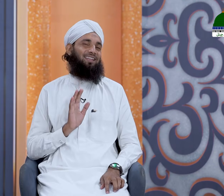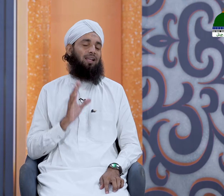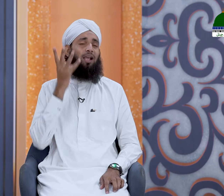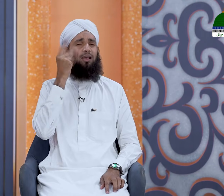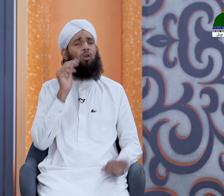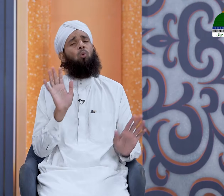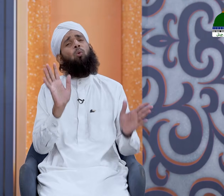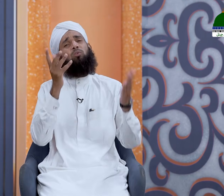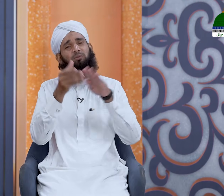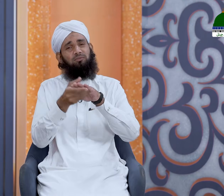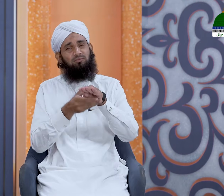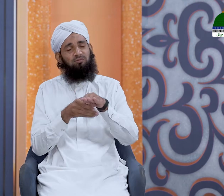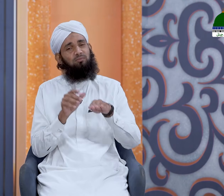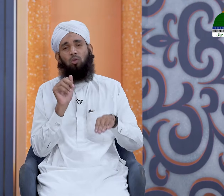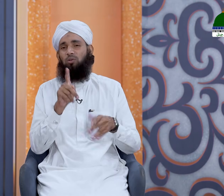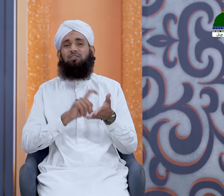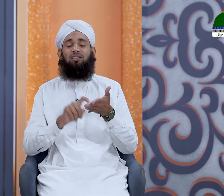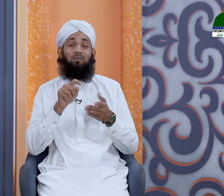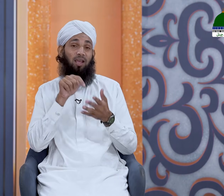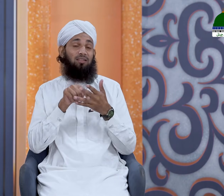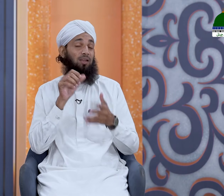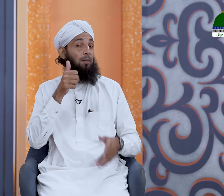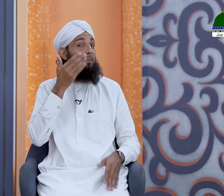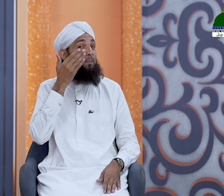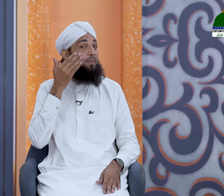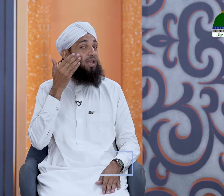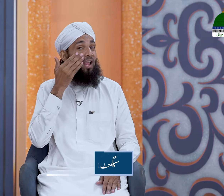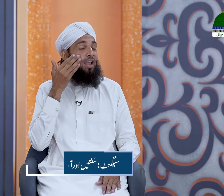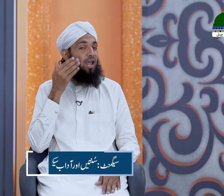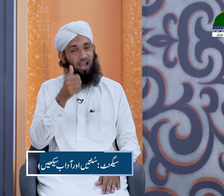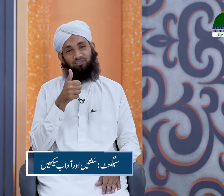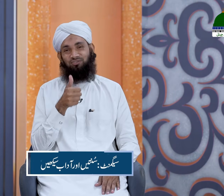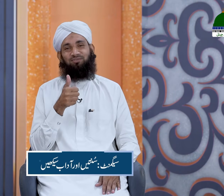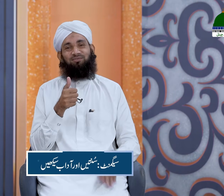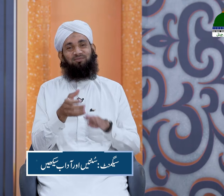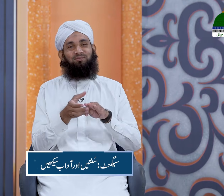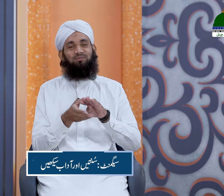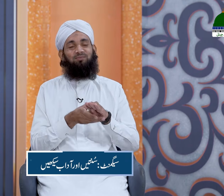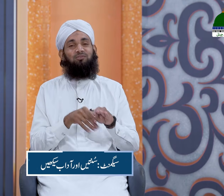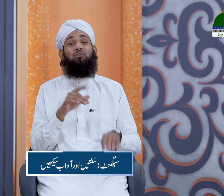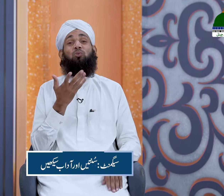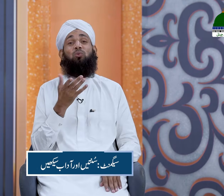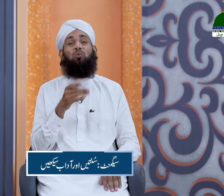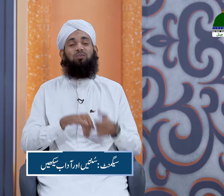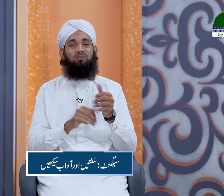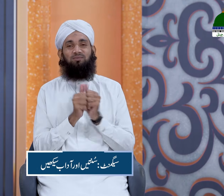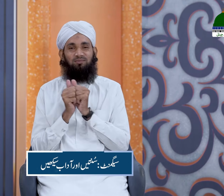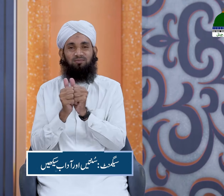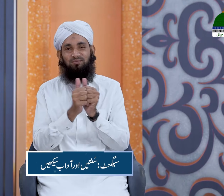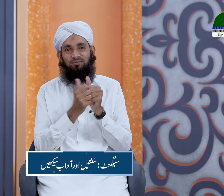ہے، لیکن پیلے رنگ کا جوتا پہننا یہ بہتر ہے. کہ مولا مشکل کشا شیر خدا کرم اللہ تعالی وجہ الکریم